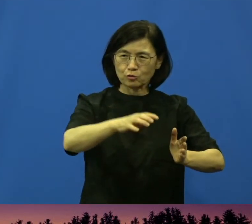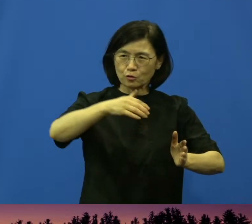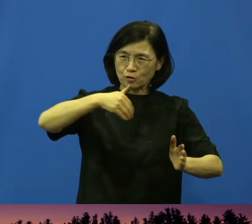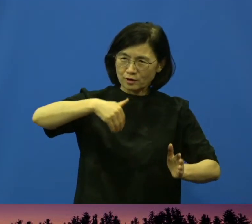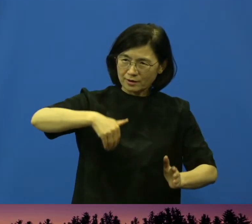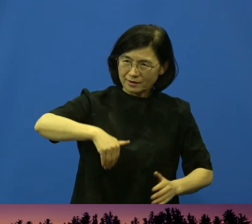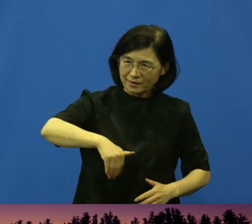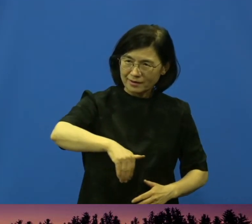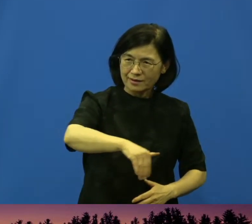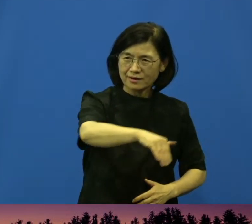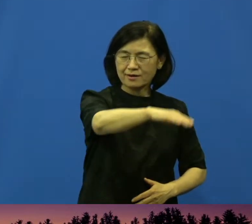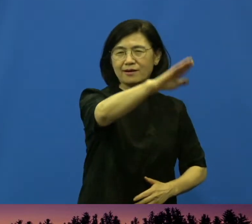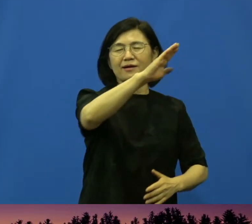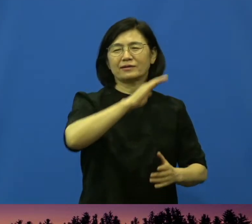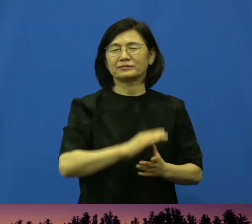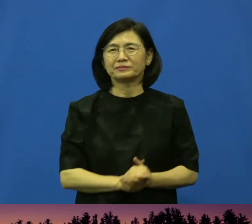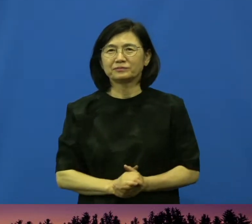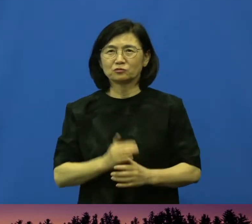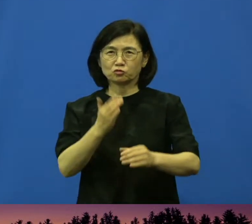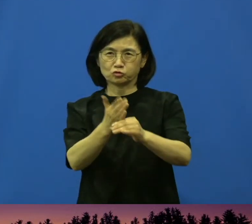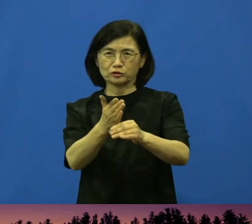사건이 다가오는 줄 몰랐어요.